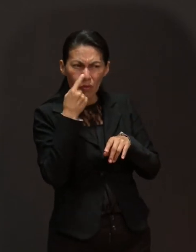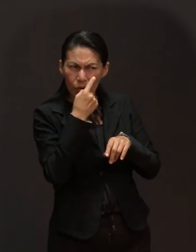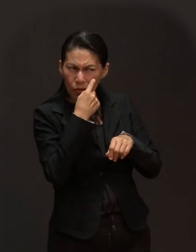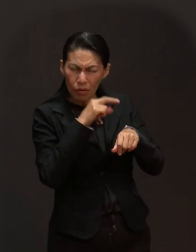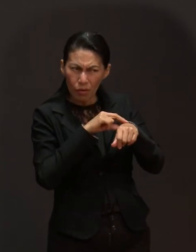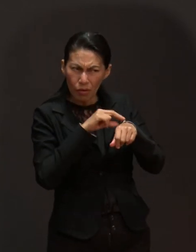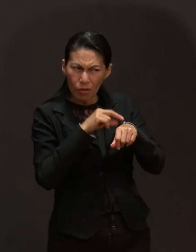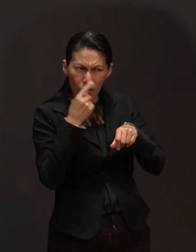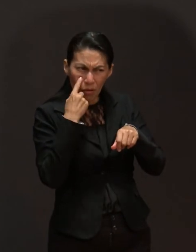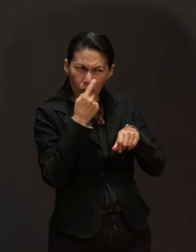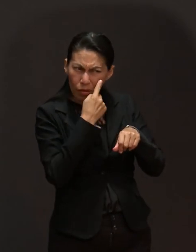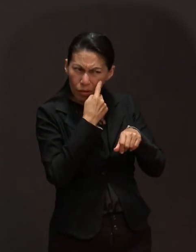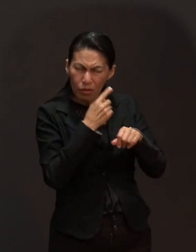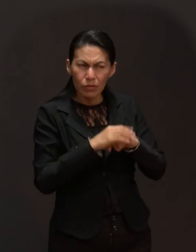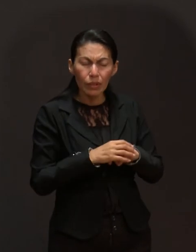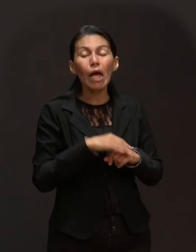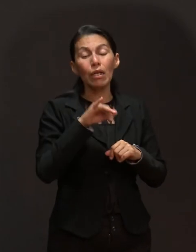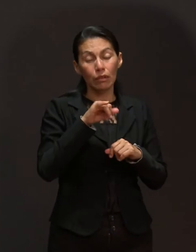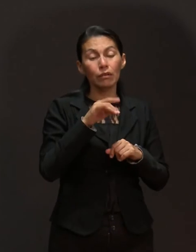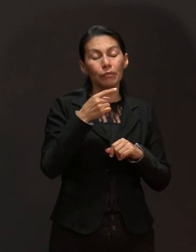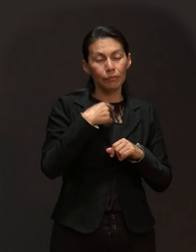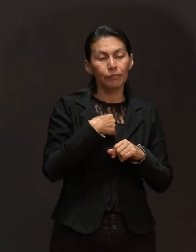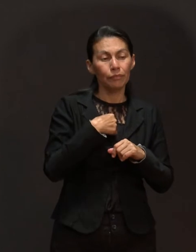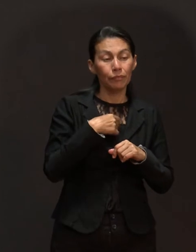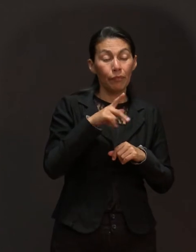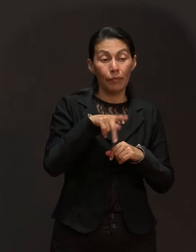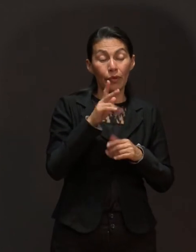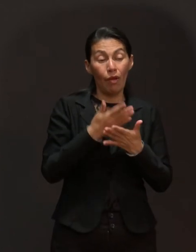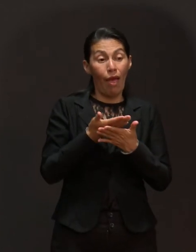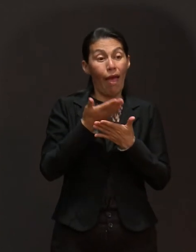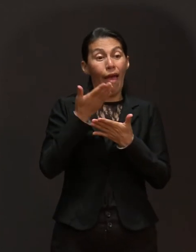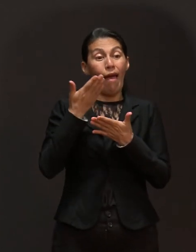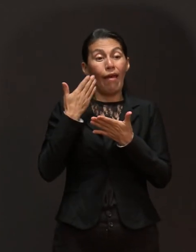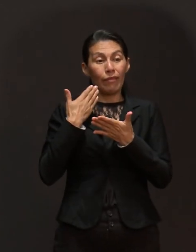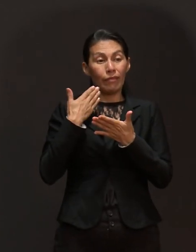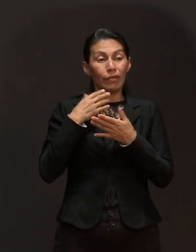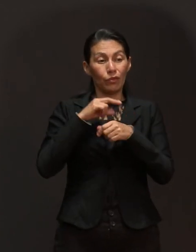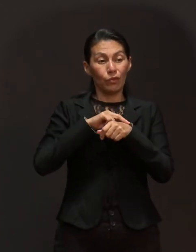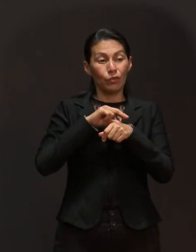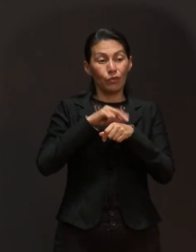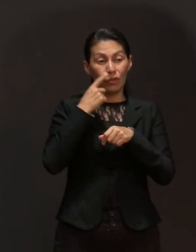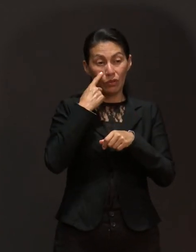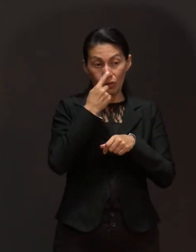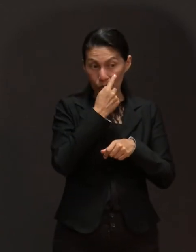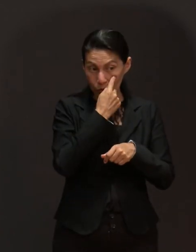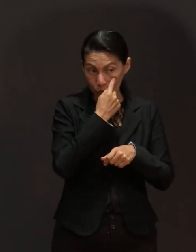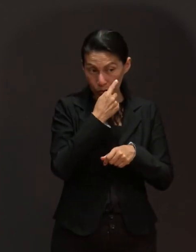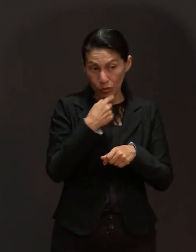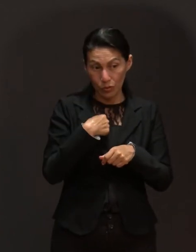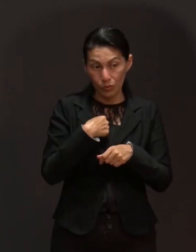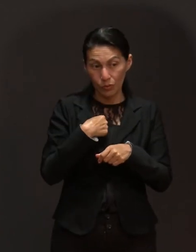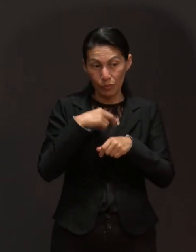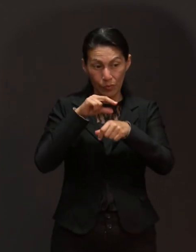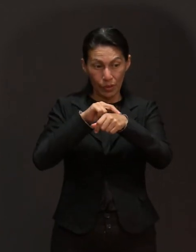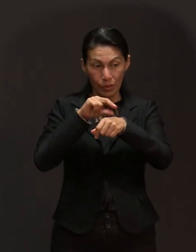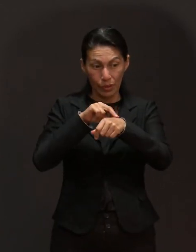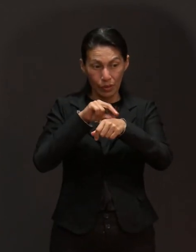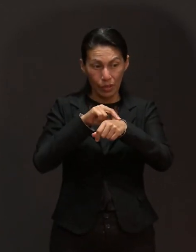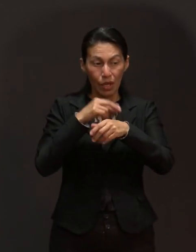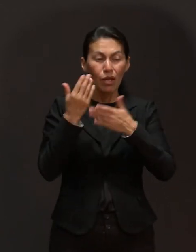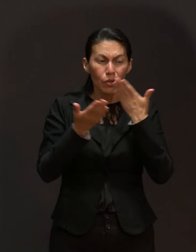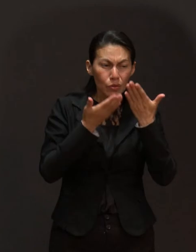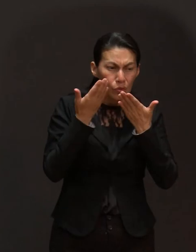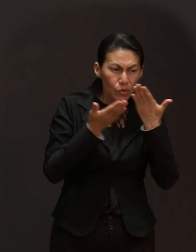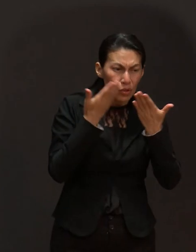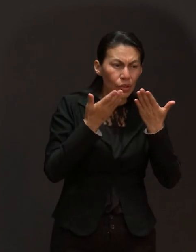oftalmóloga. Actualmente, Pastor, sí. Soy oftalmóloga. Pero antes de llegar a ser oftalmóloga, pues tuve que decidir estudiar